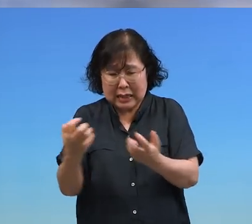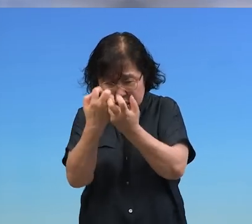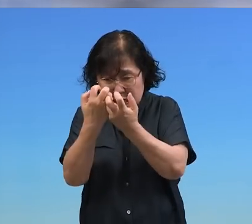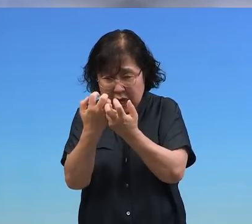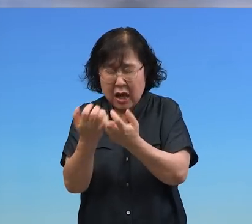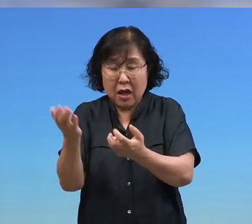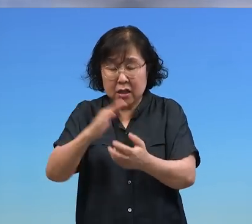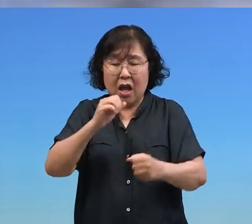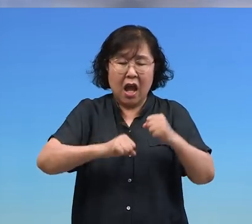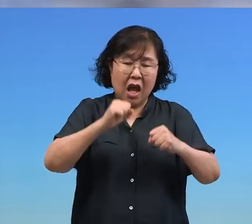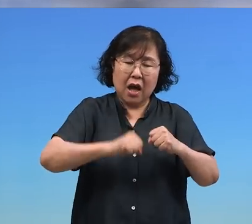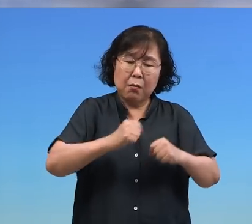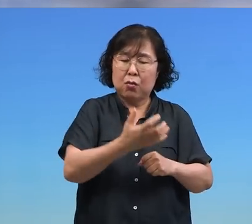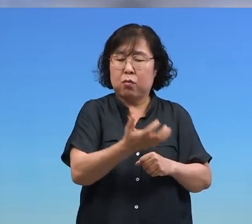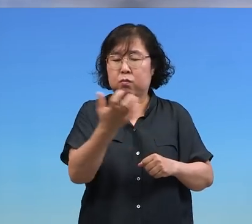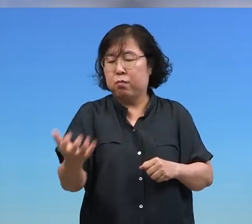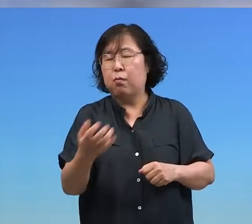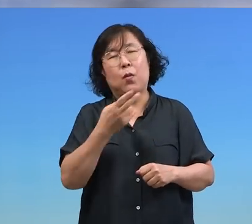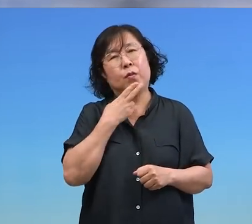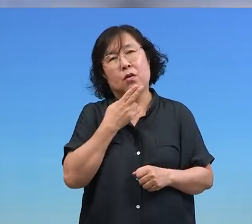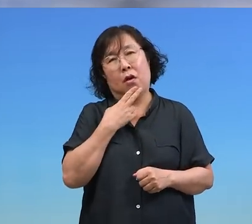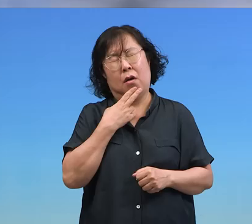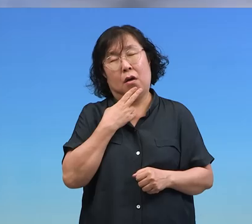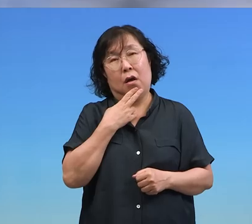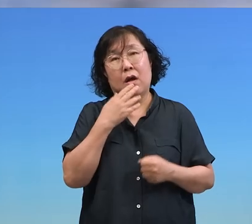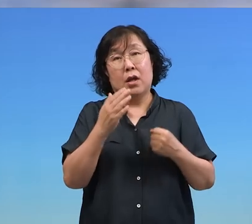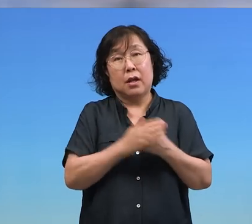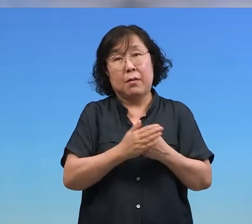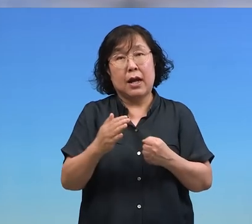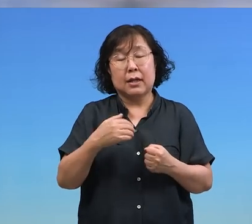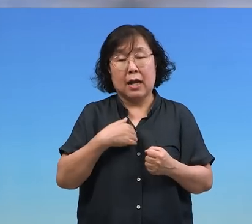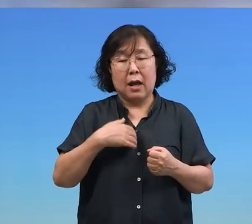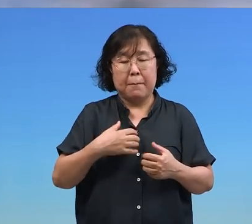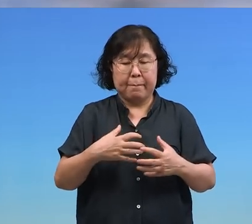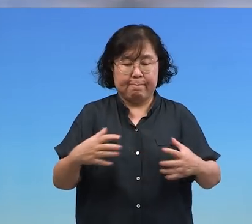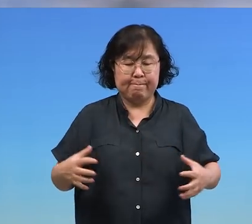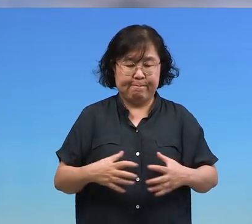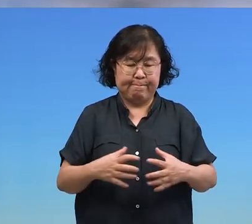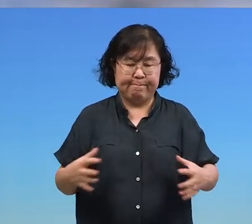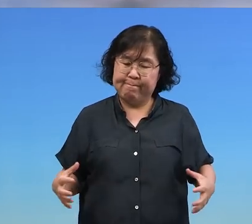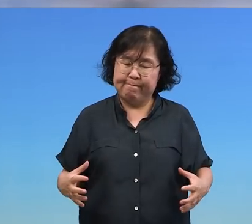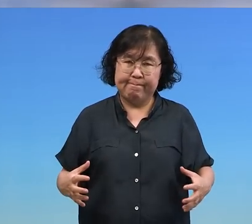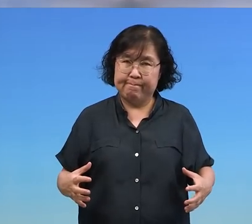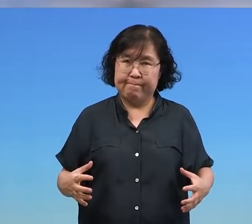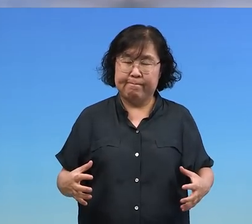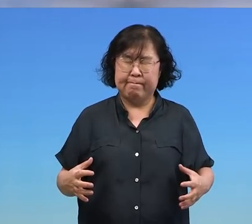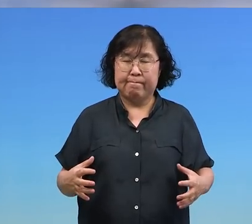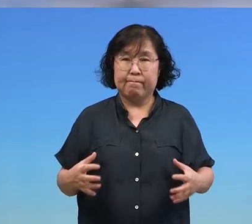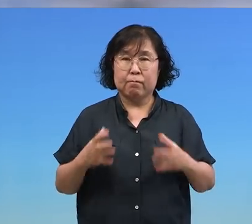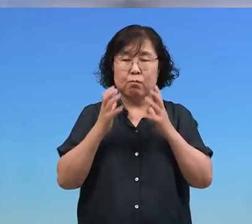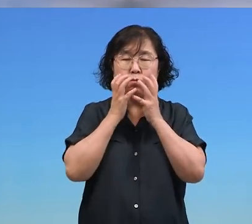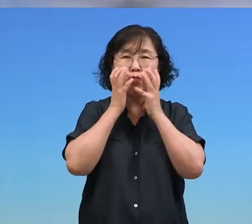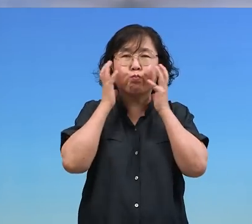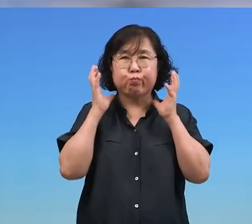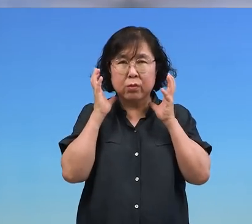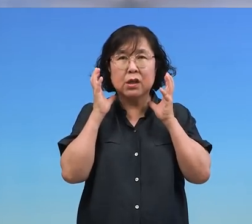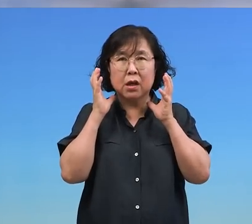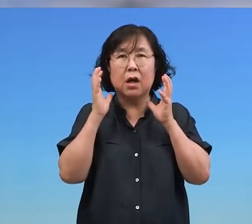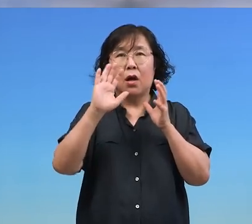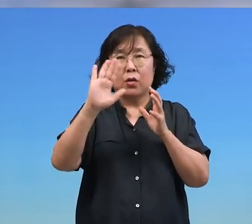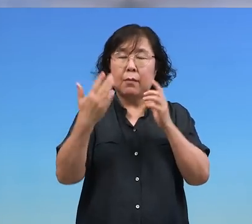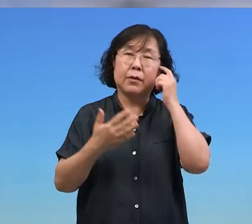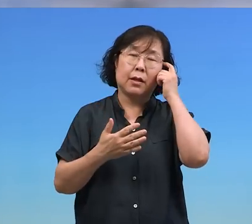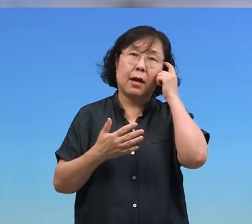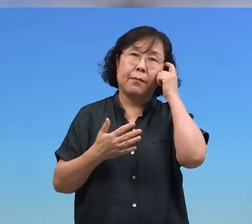연습으로 이루어지지 않으니까 키만 높아지고 자꾸 영적인 복부 비만 현상이 일어난다 그